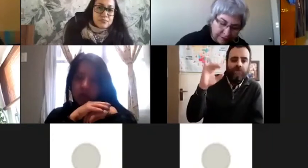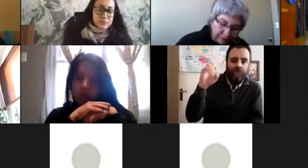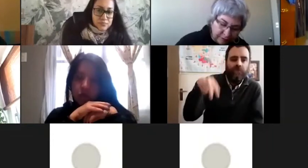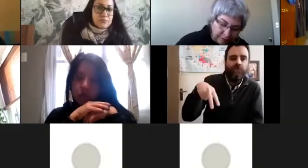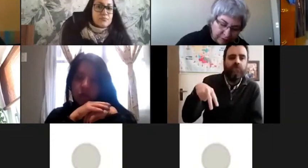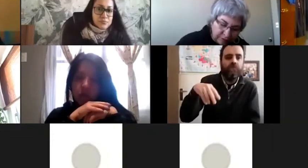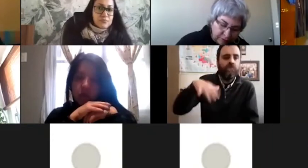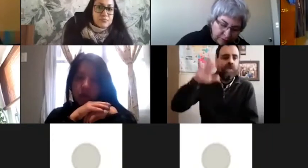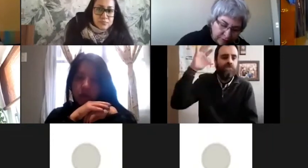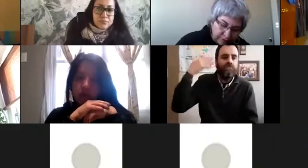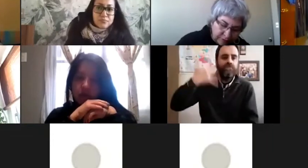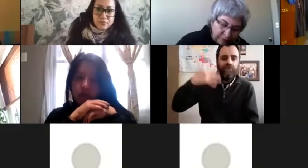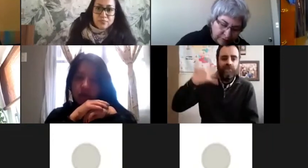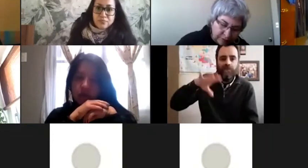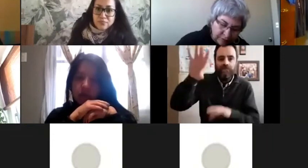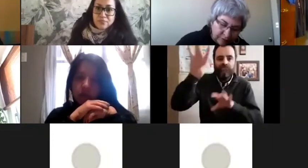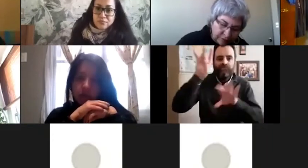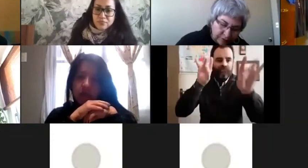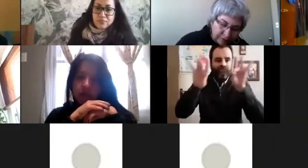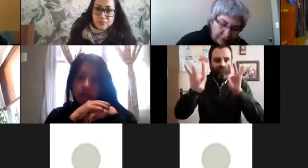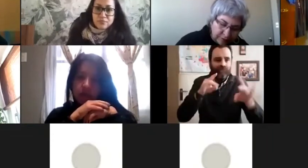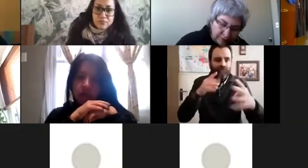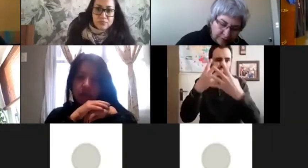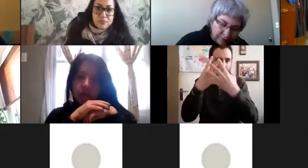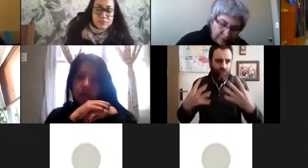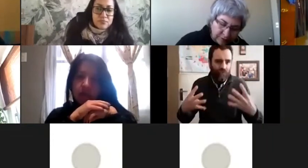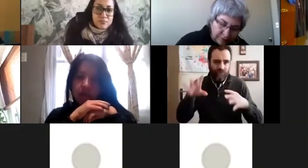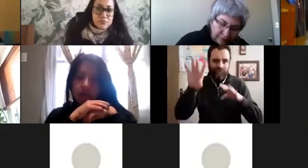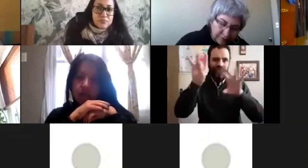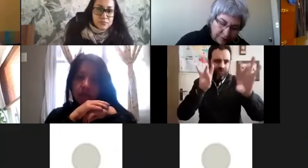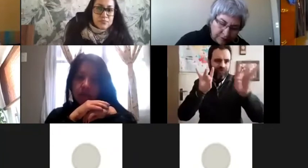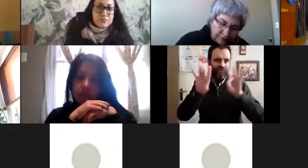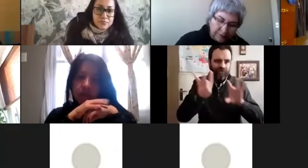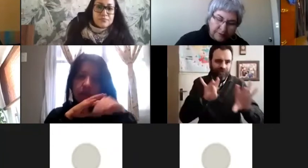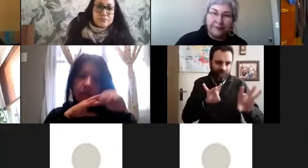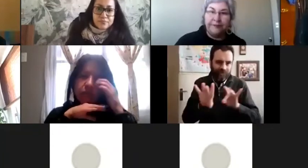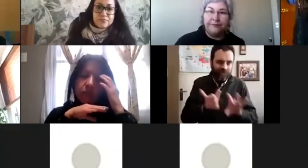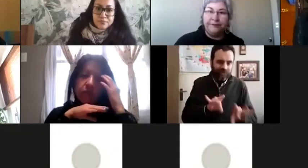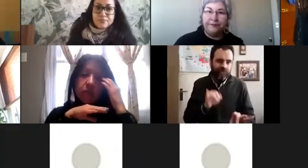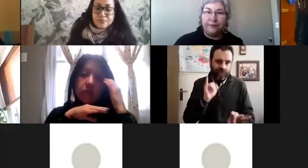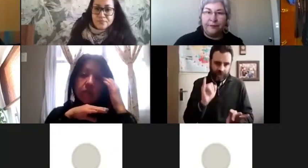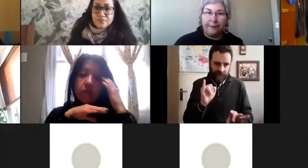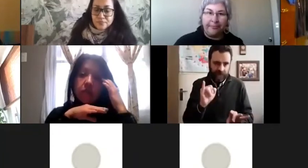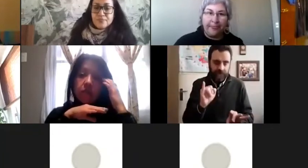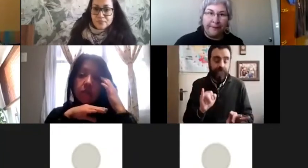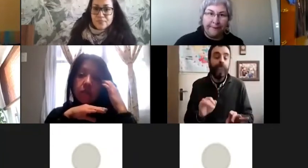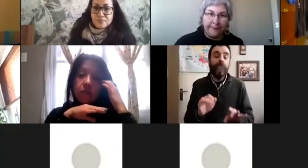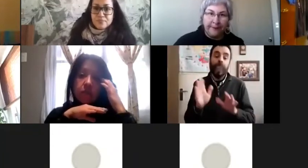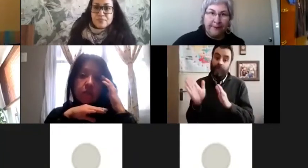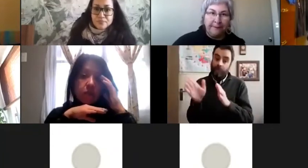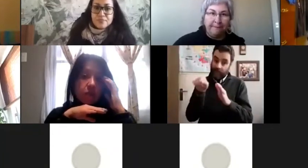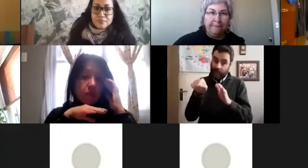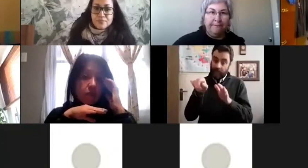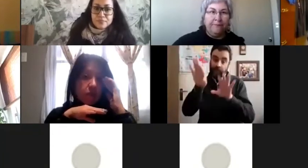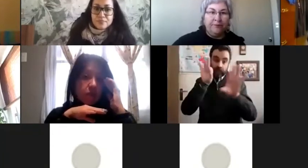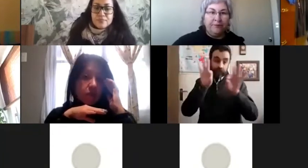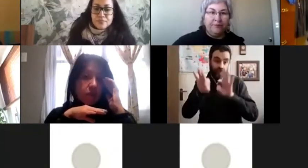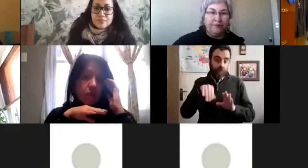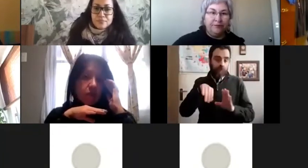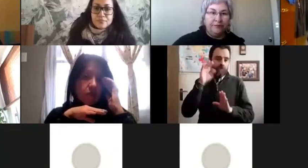priorización, hay una priorización, ¿de acuerdo?, de los contenidos curriculares, ¿sí?